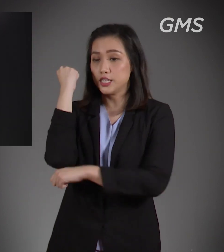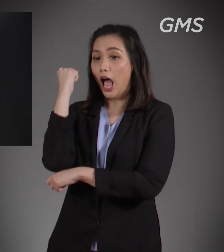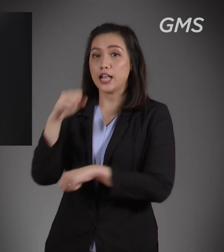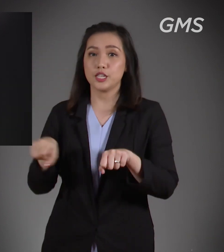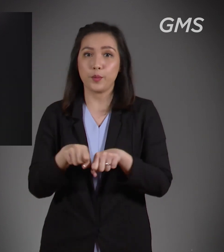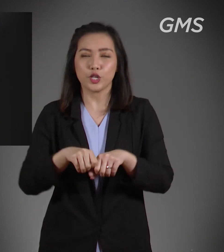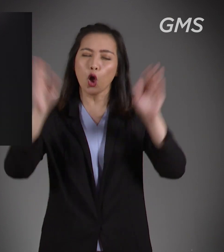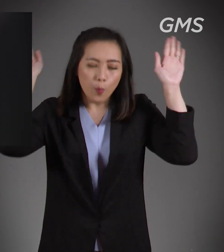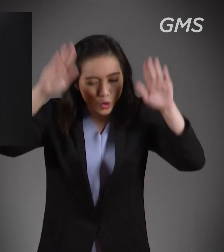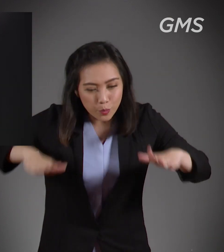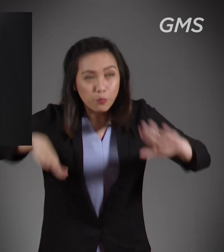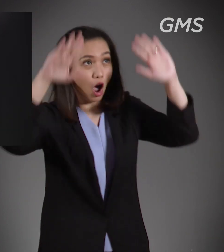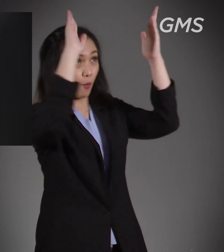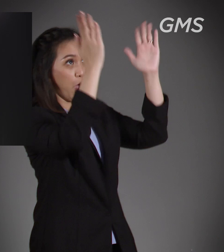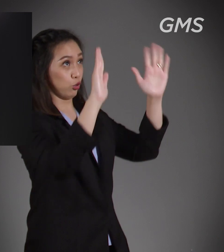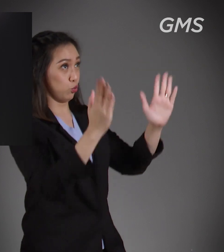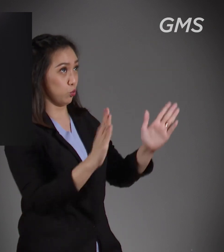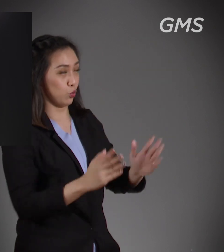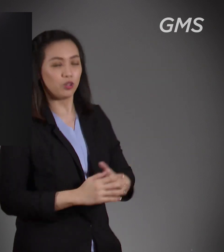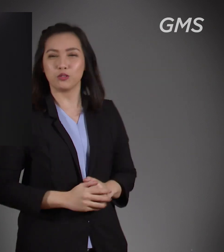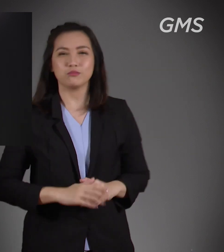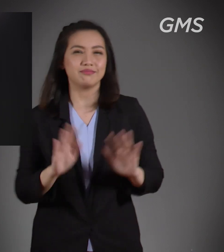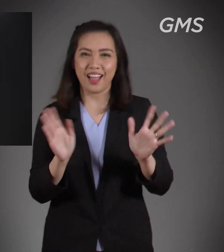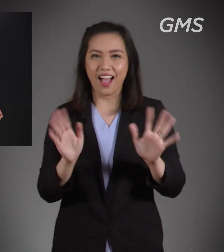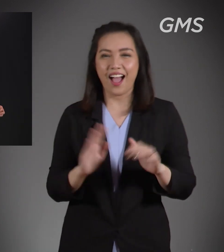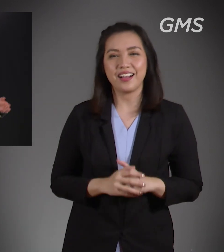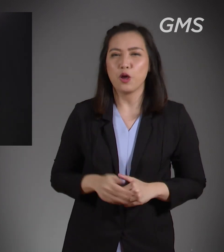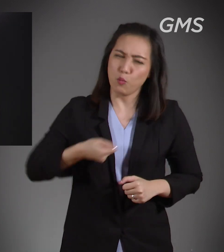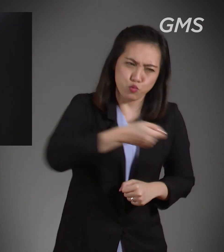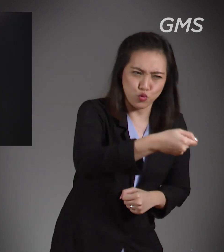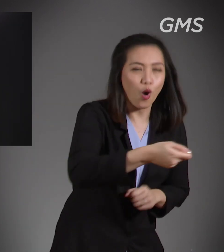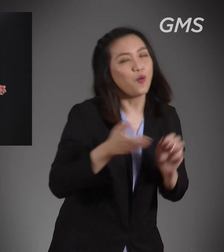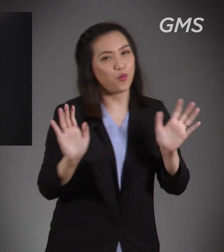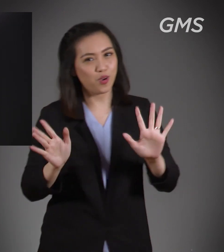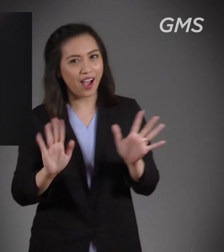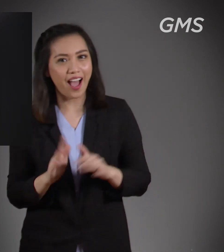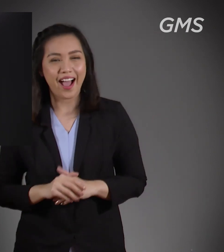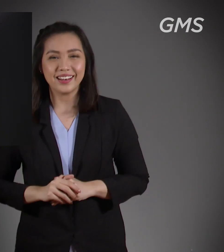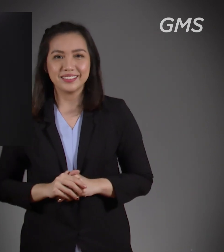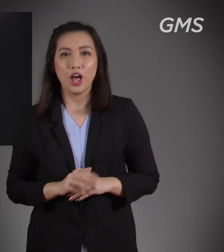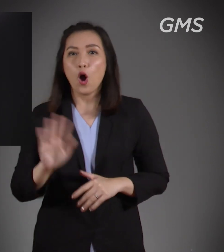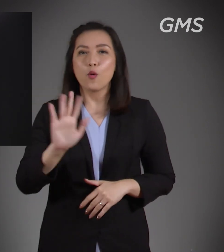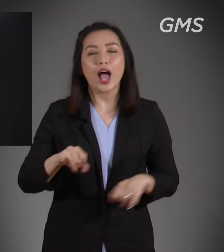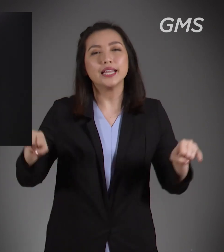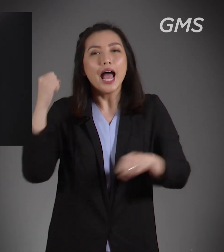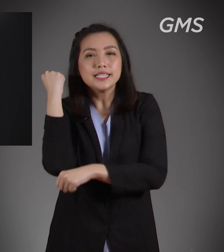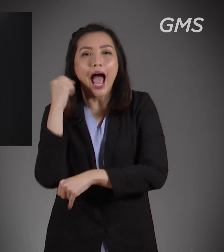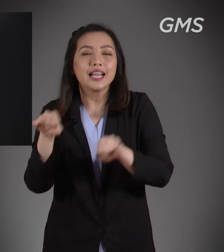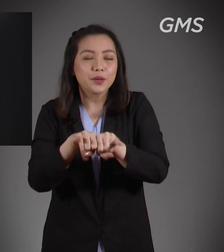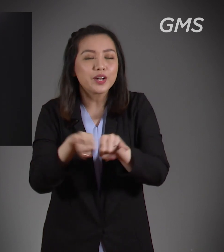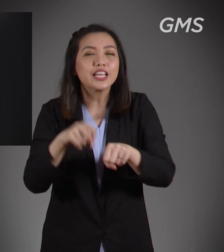raja-raja Israel yang menyembah Baal, patung Asyera dan sebagainya, melakukan yang gila. Gak pernah. Orang ini